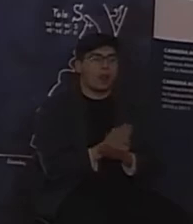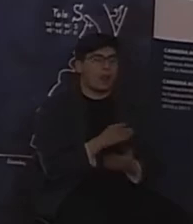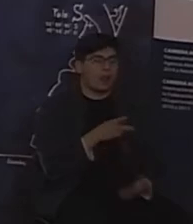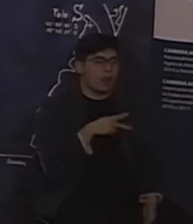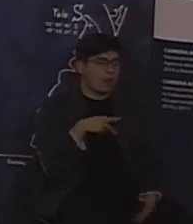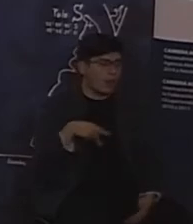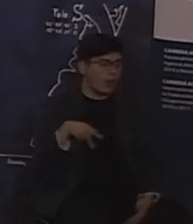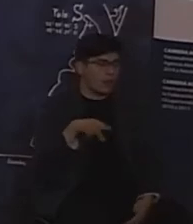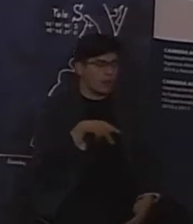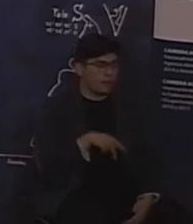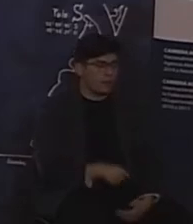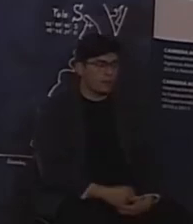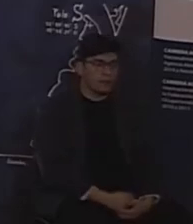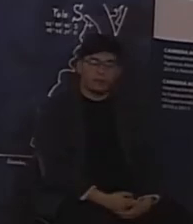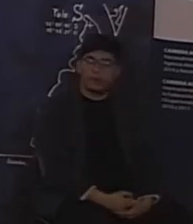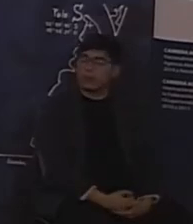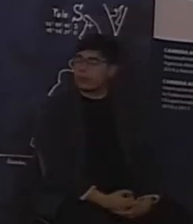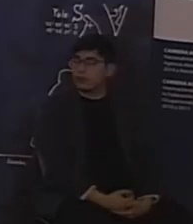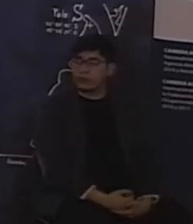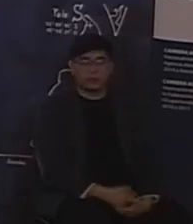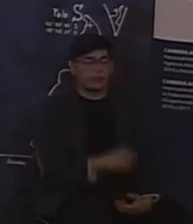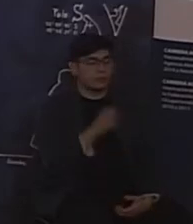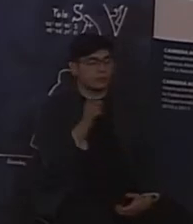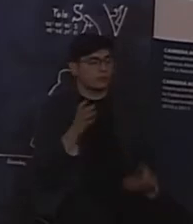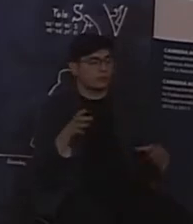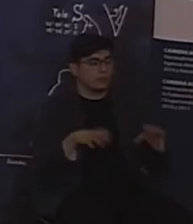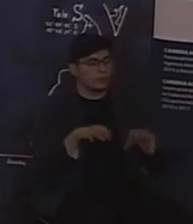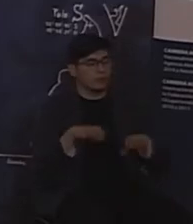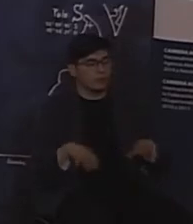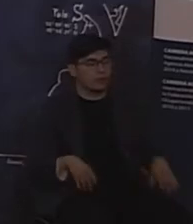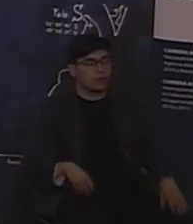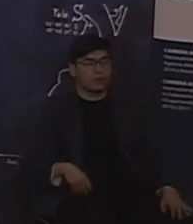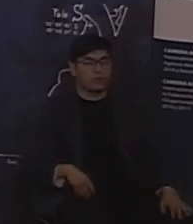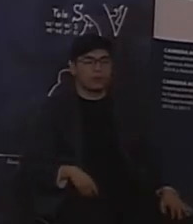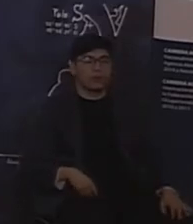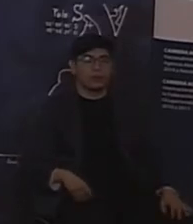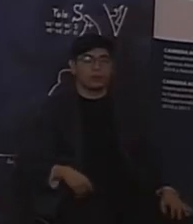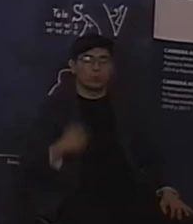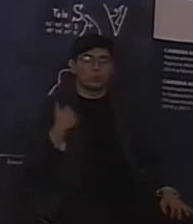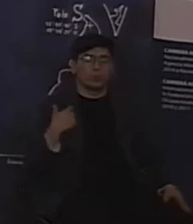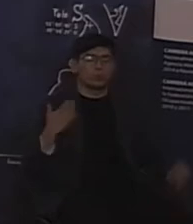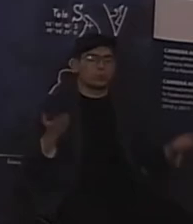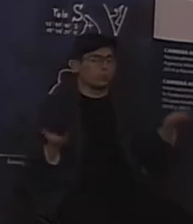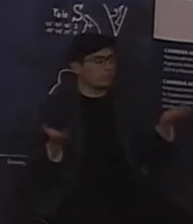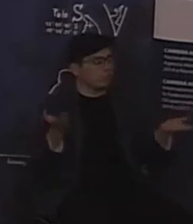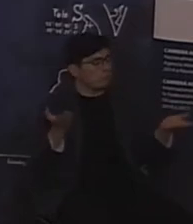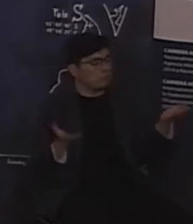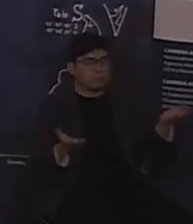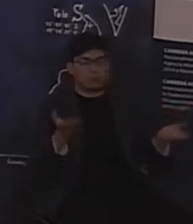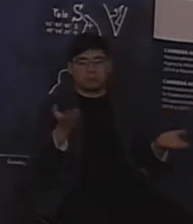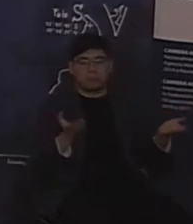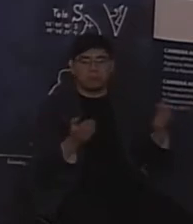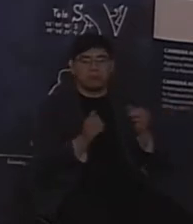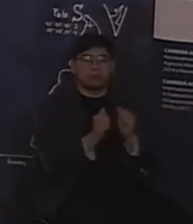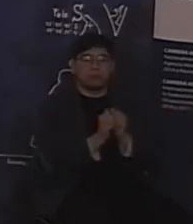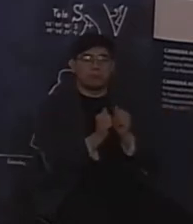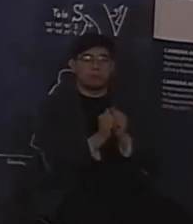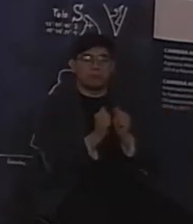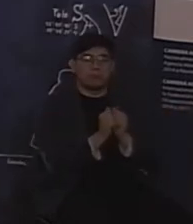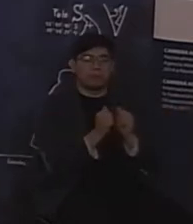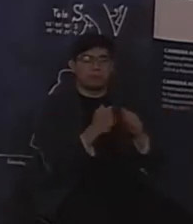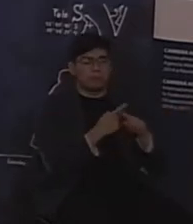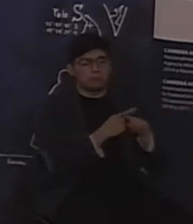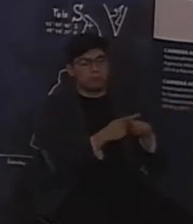así fueron las cosas y esto lo comparo yo con la conquista que alejandro magno